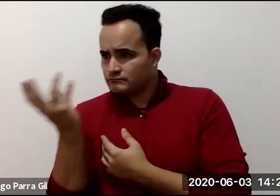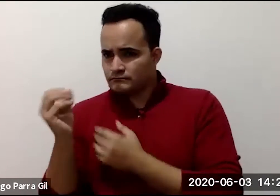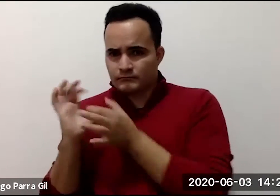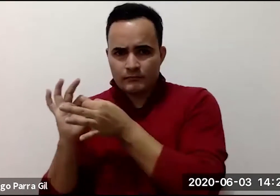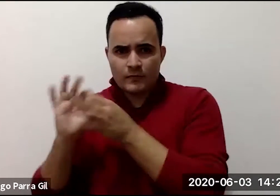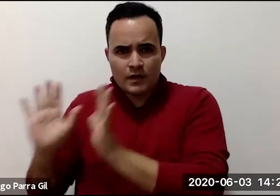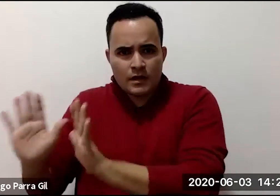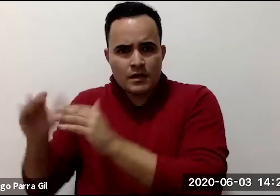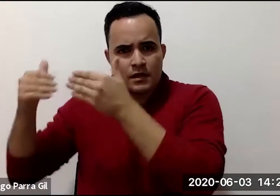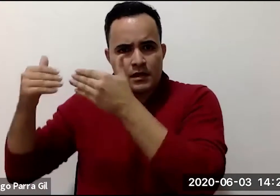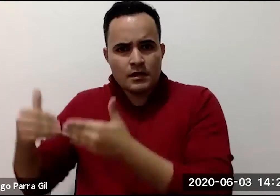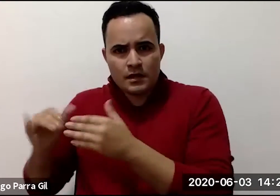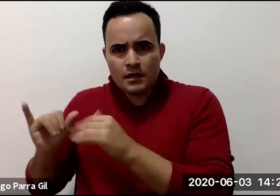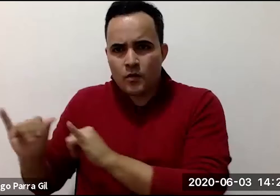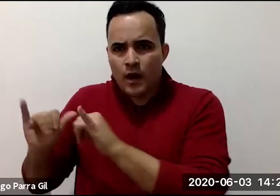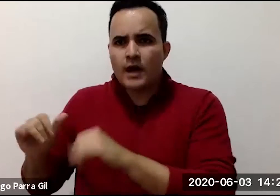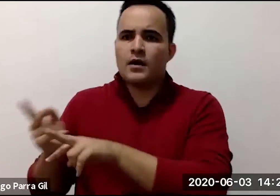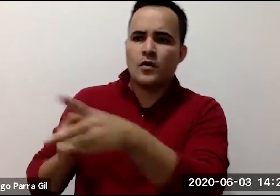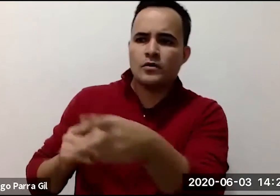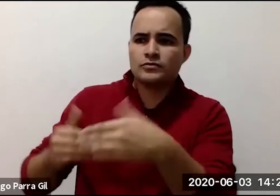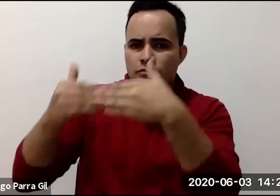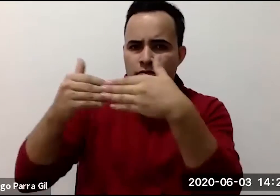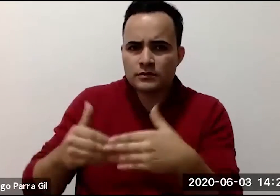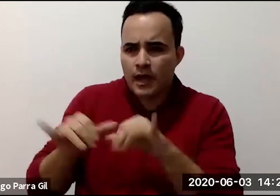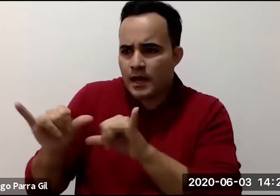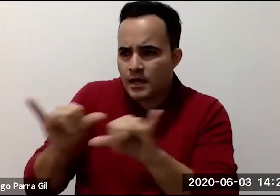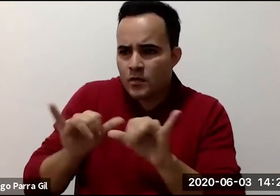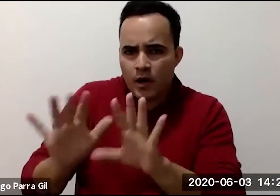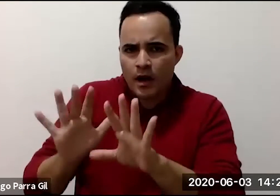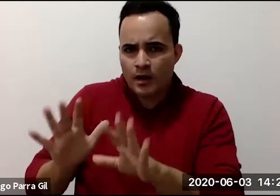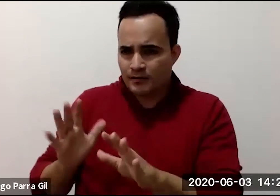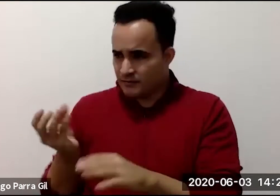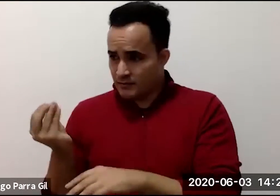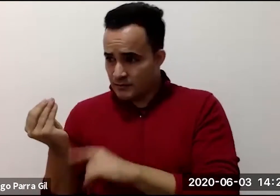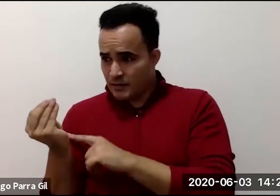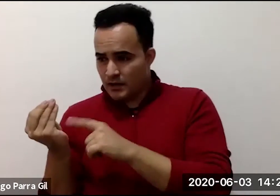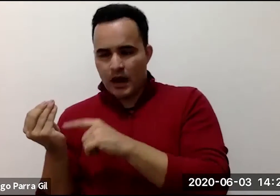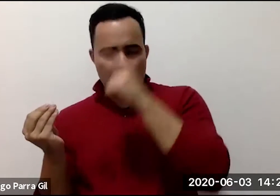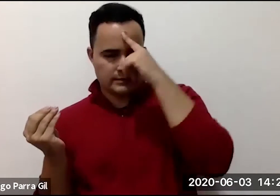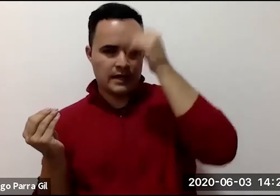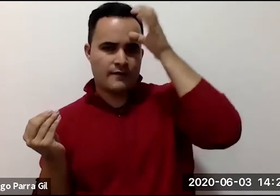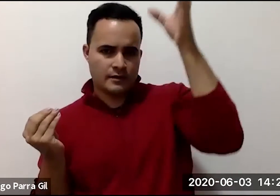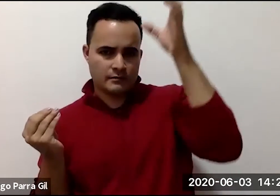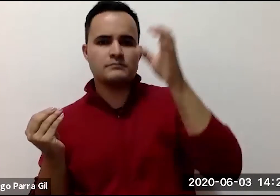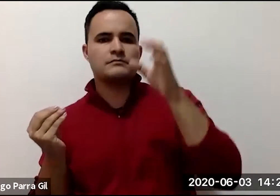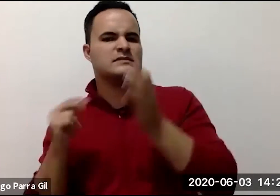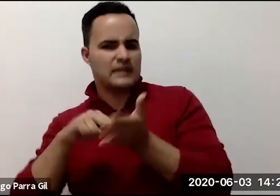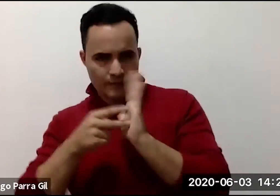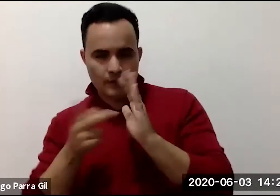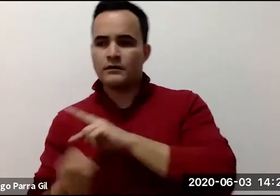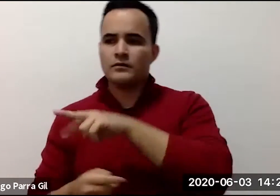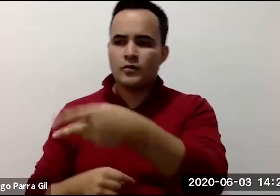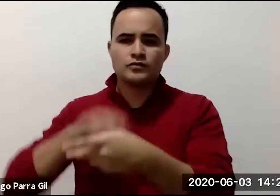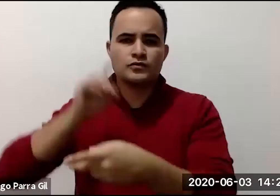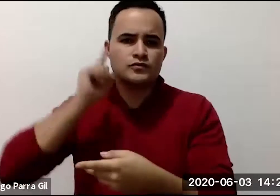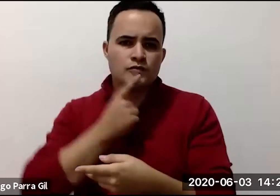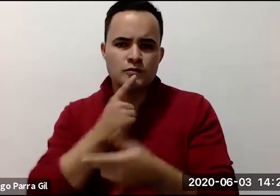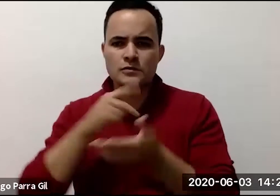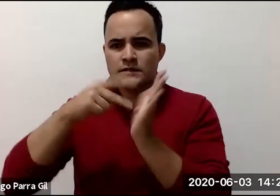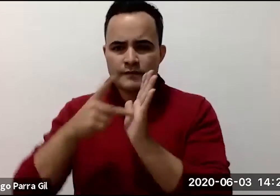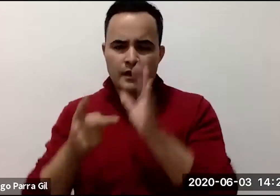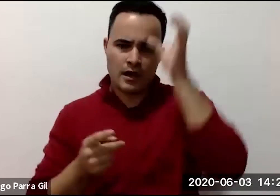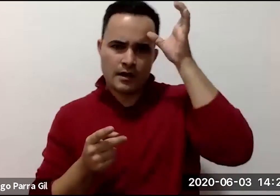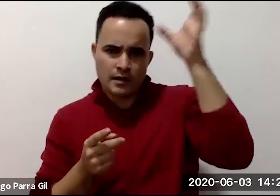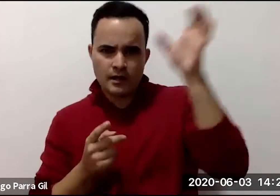se crea cierta norma, ¿no? De cómo debe de ser un ciego, un sordo, etcétera, ¿no? Entonces me parece también